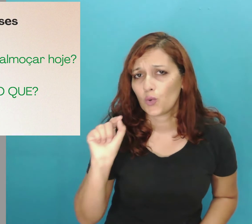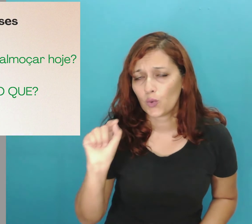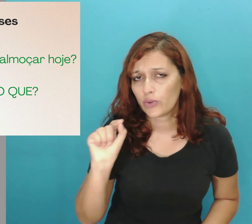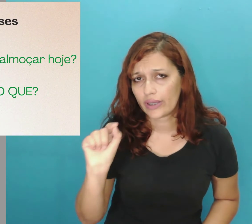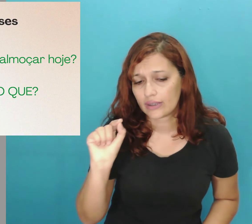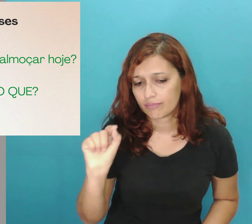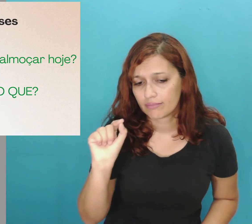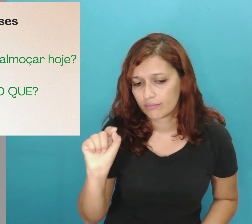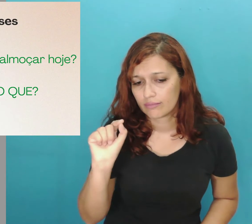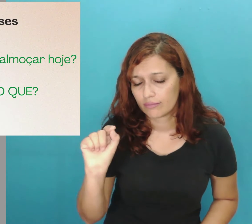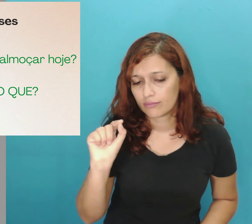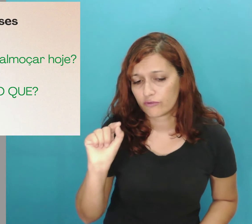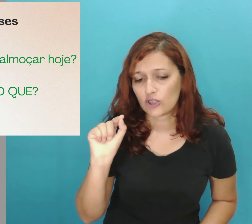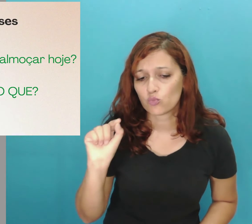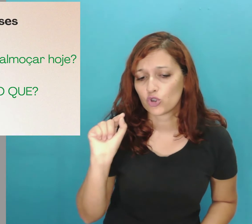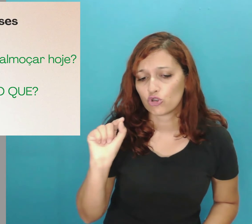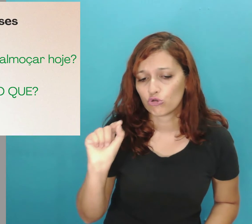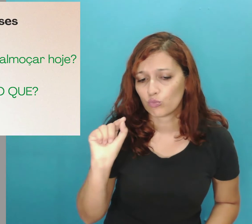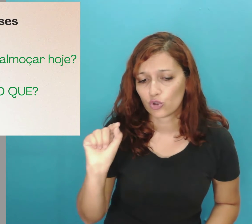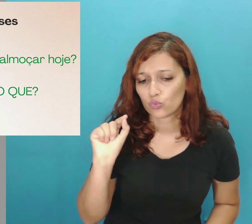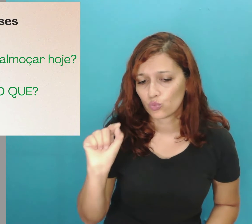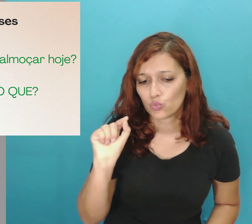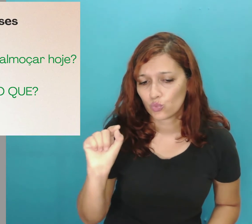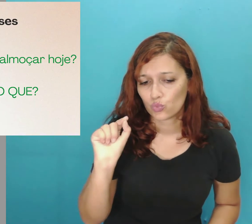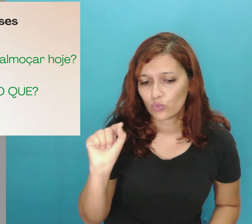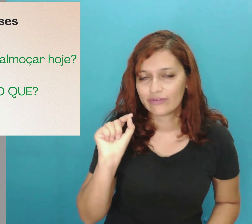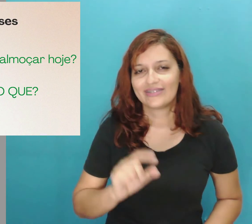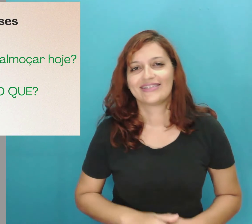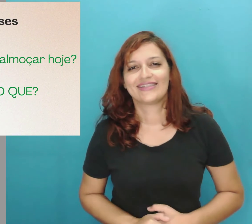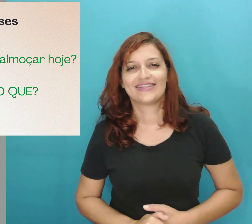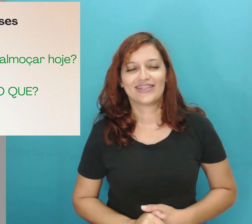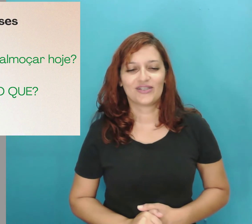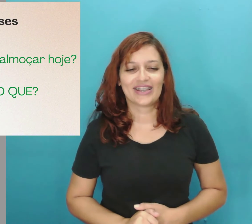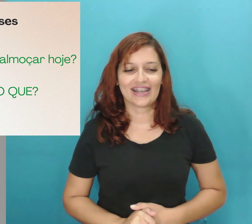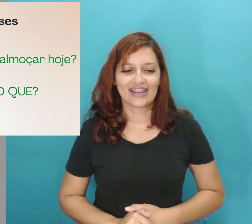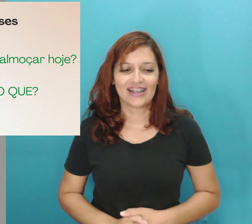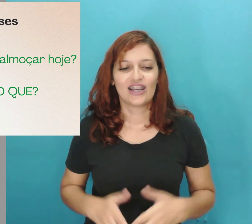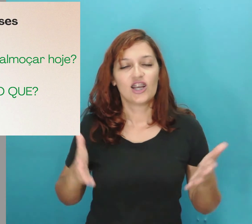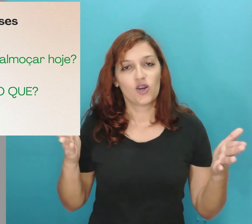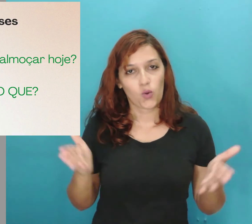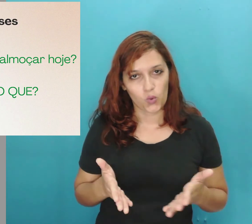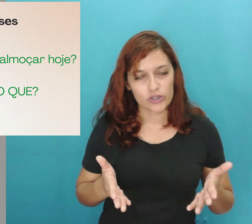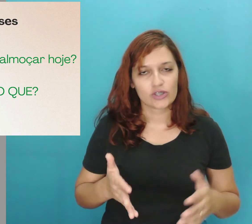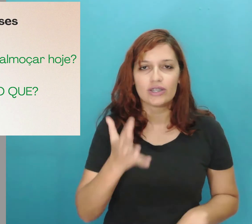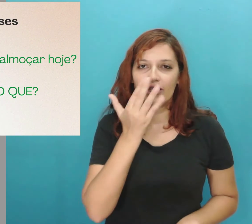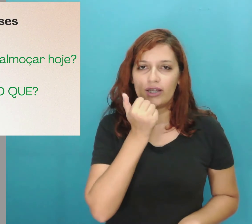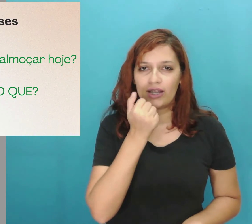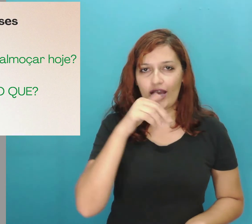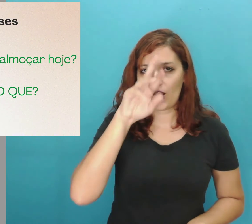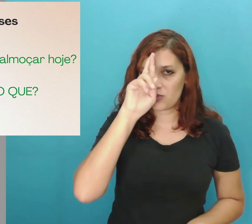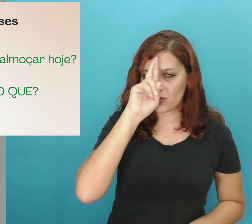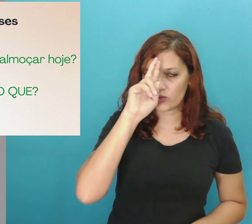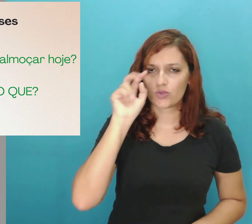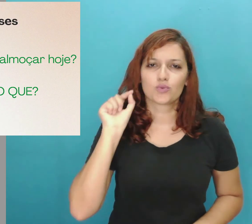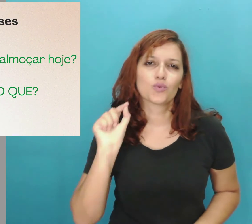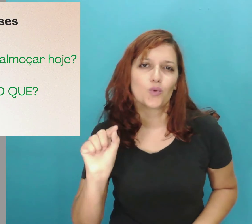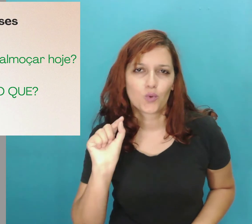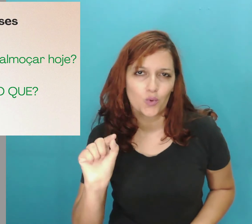O quê? Faz um biquinho também. O quê? Hoje, almoço. O